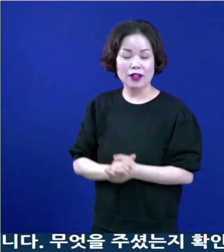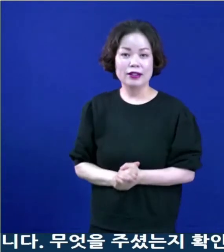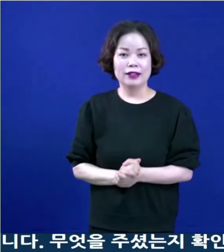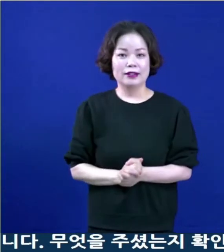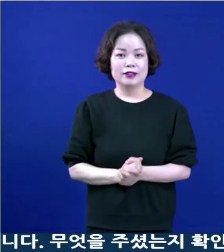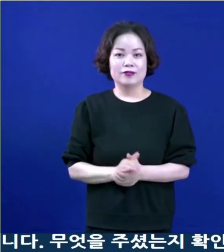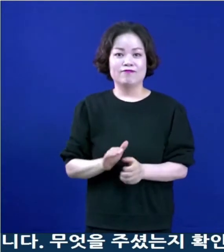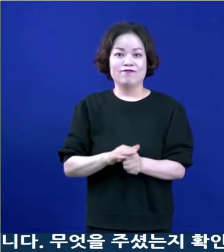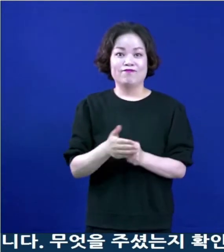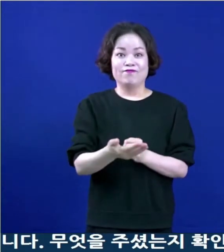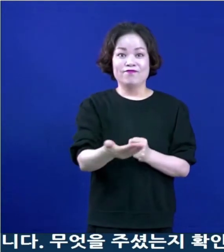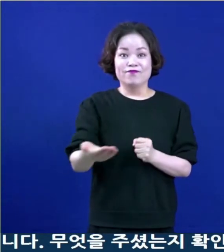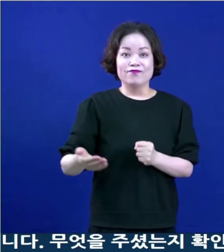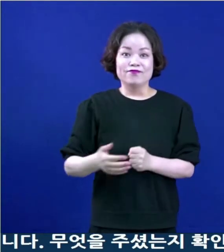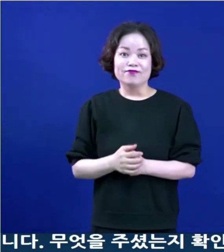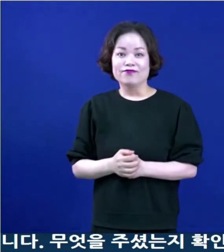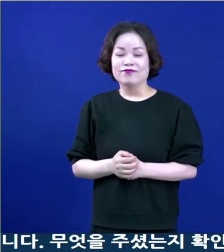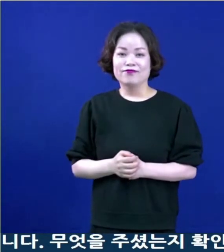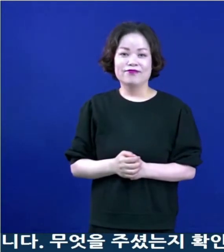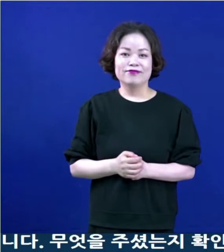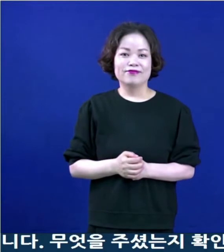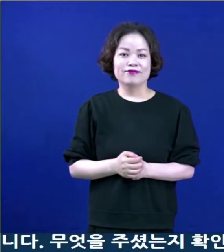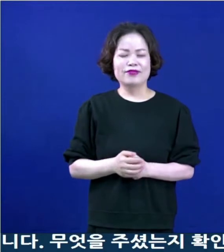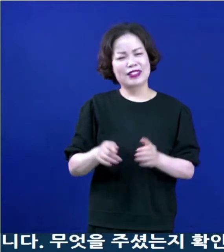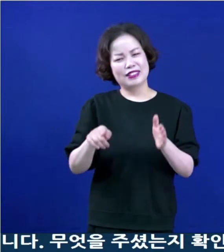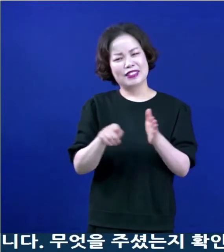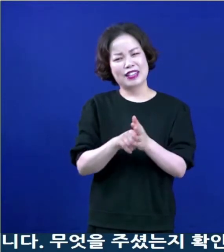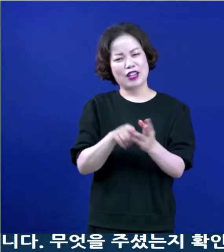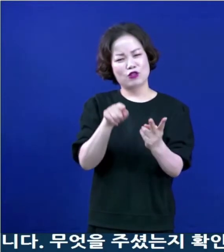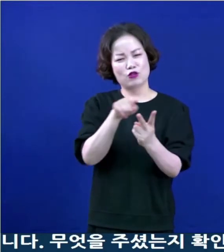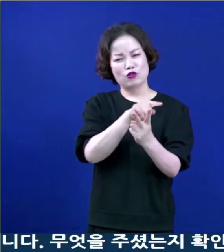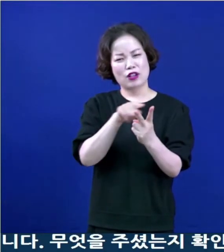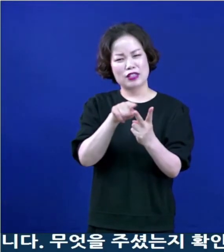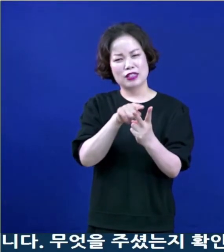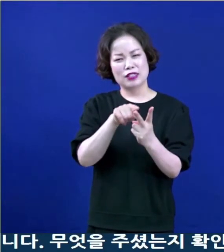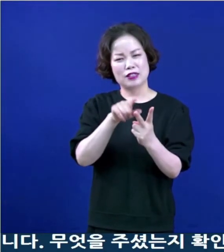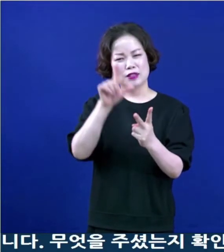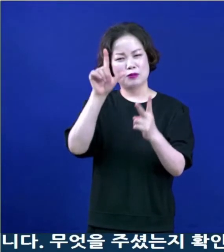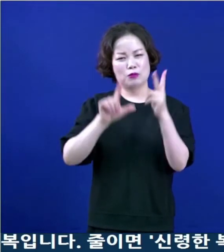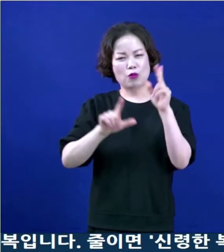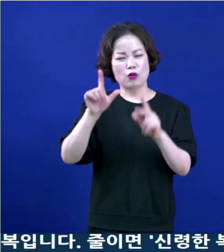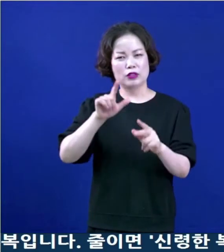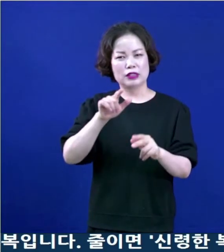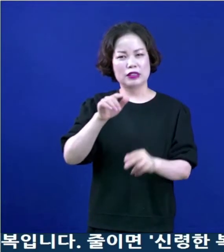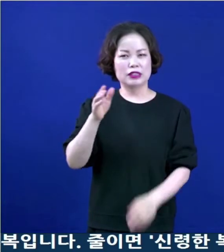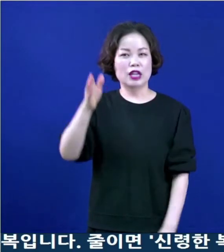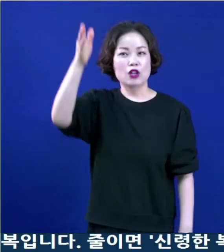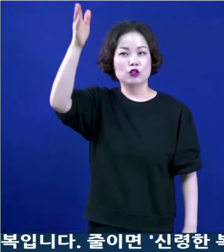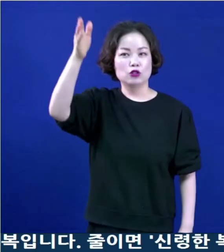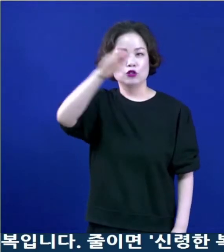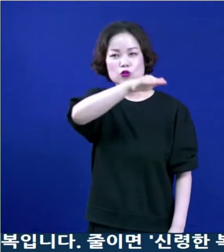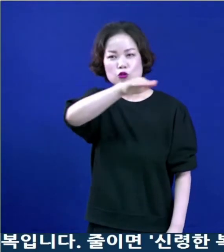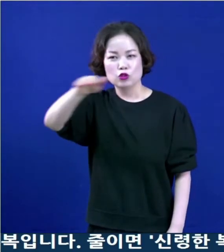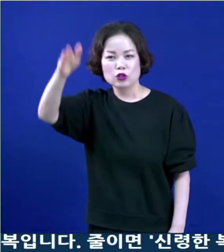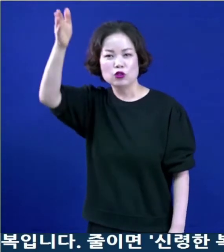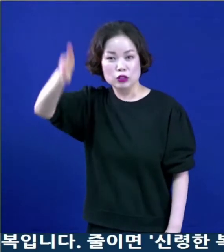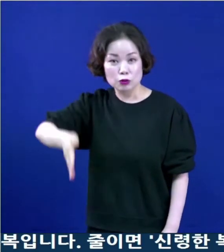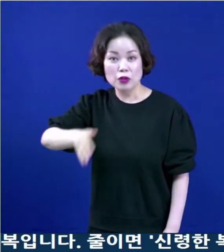사랑하는 여러분, 이 신앙에는 두 가지 측면이 있습니다. 수직적인 측면이 있고 수평적인 측면이